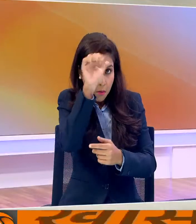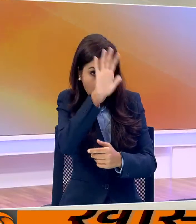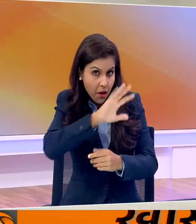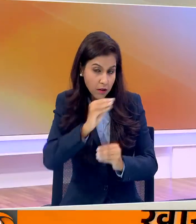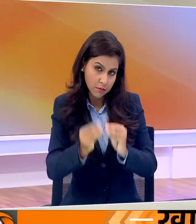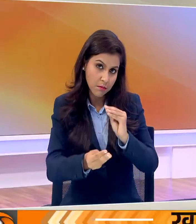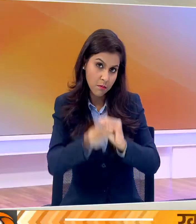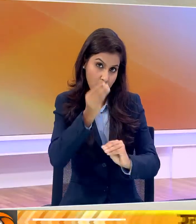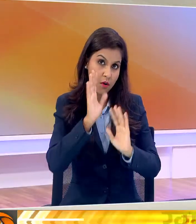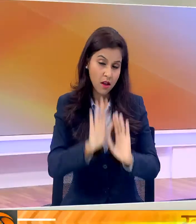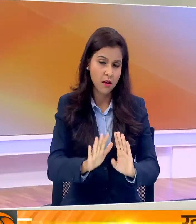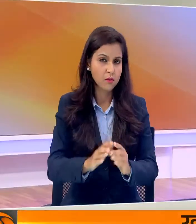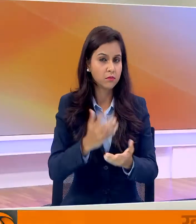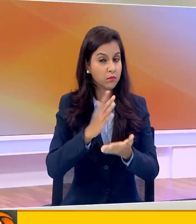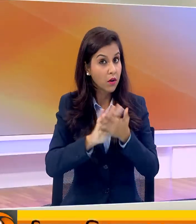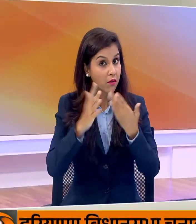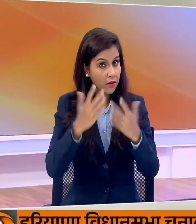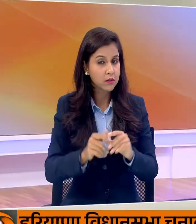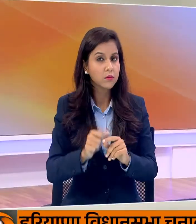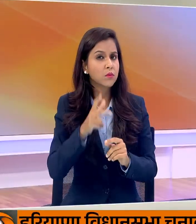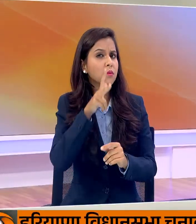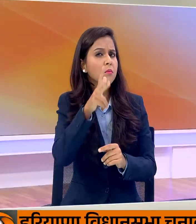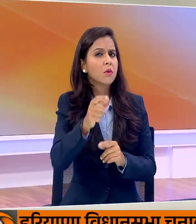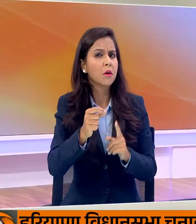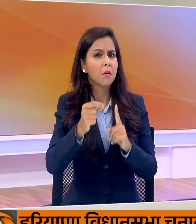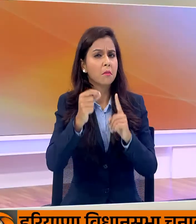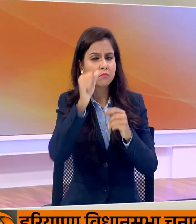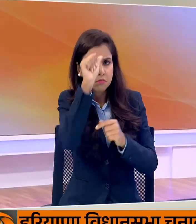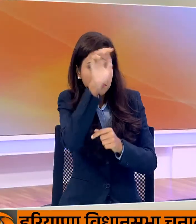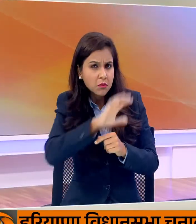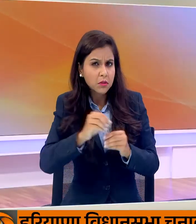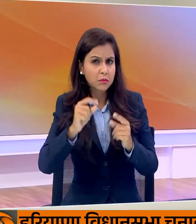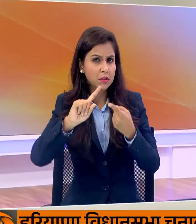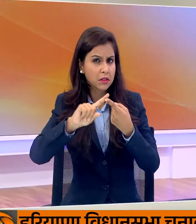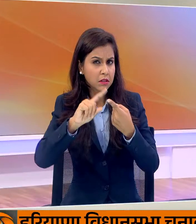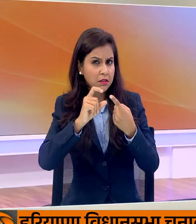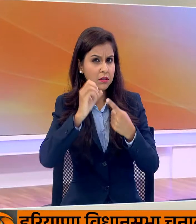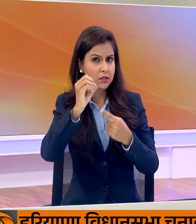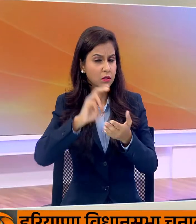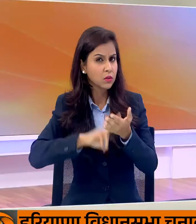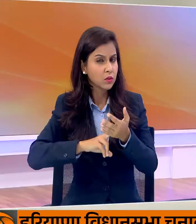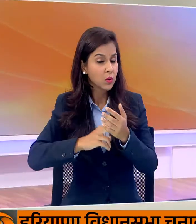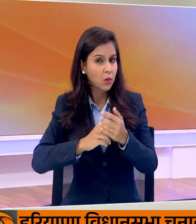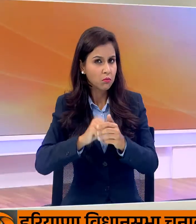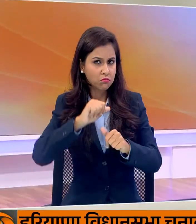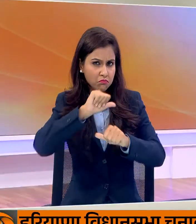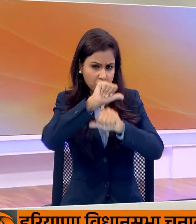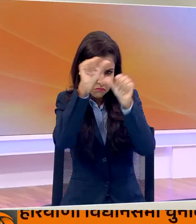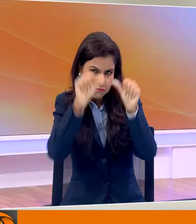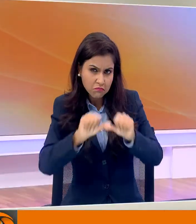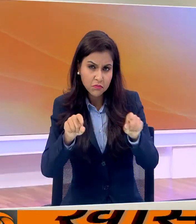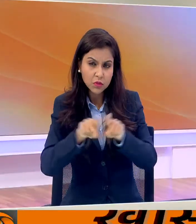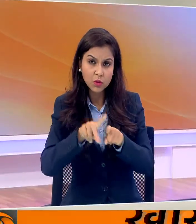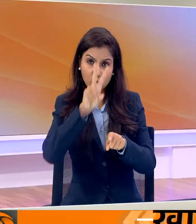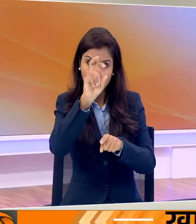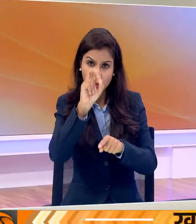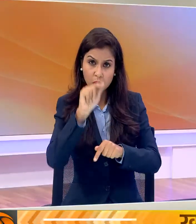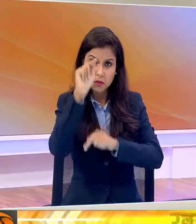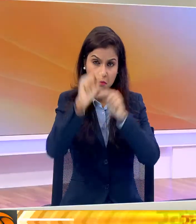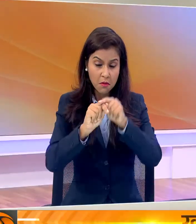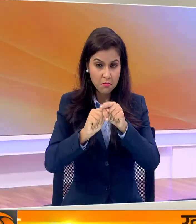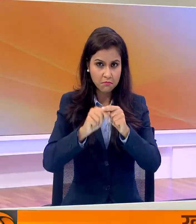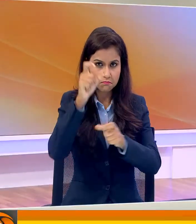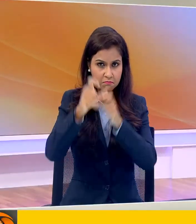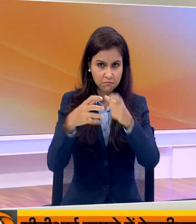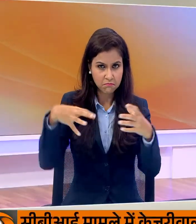हैं। उन्होंने बताया कि भारत में इकोसिस्टम बेहतरीन है। डिजाइनिंग की दुनिया में भी 20% भारतीय प्रतिभाएं हैं।